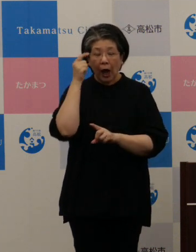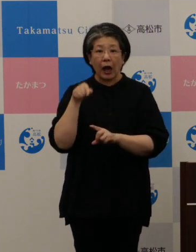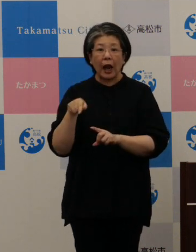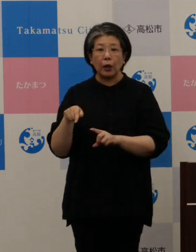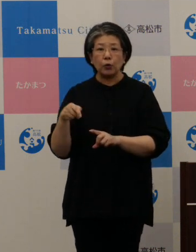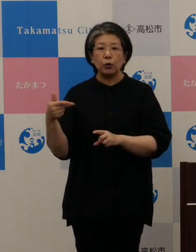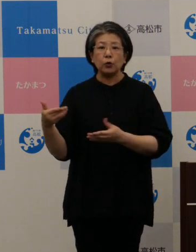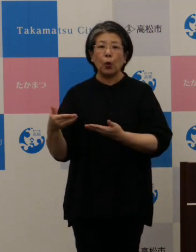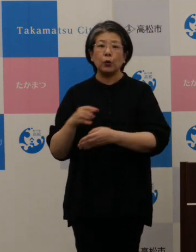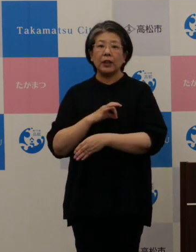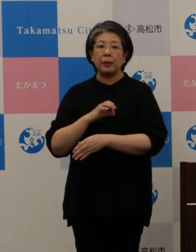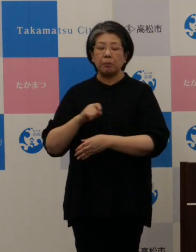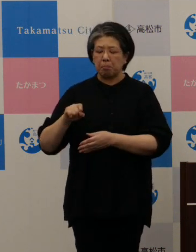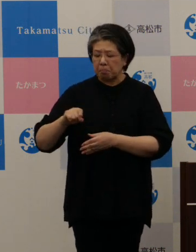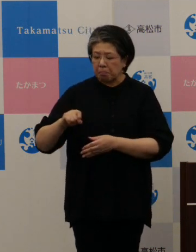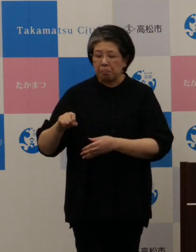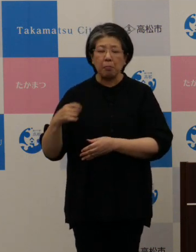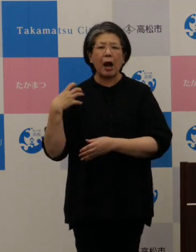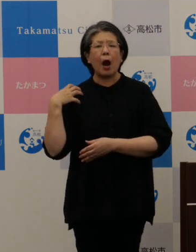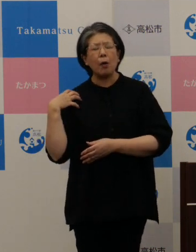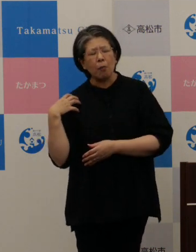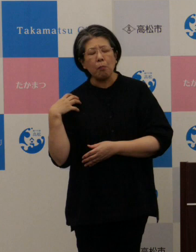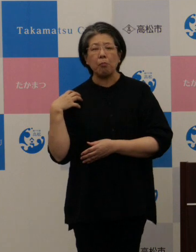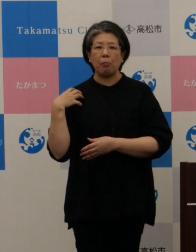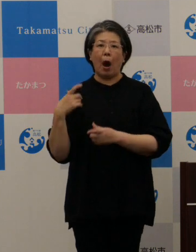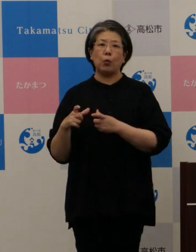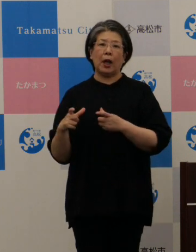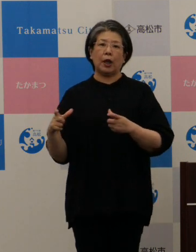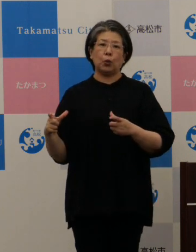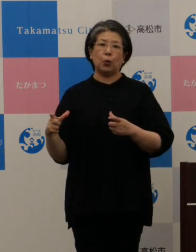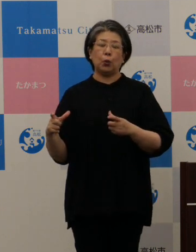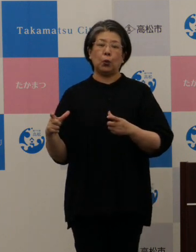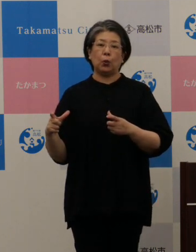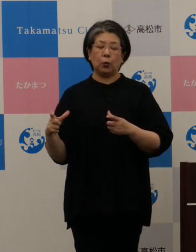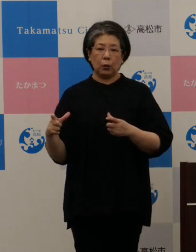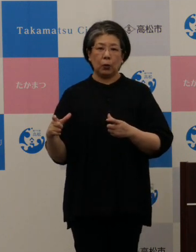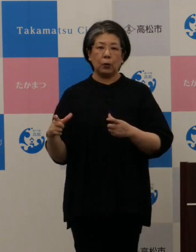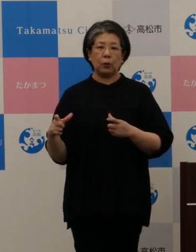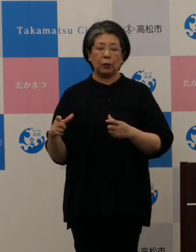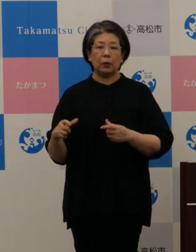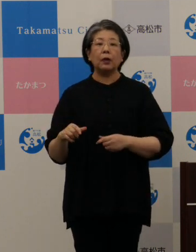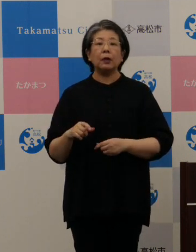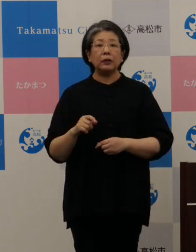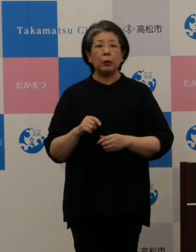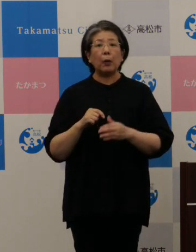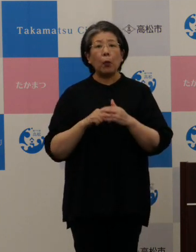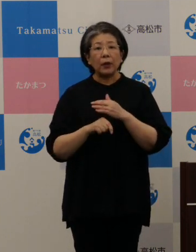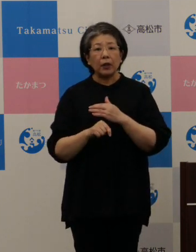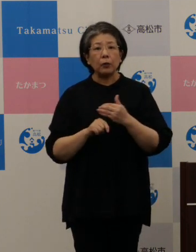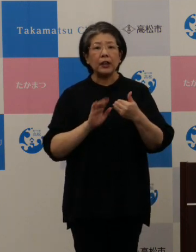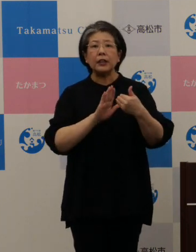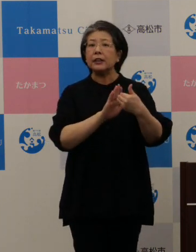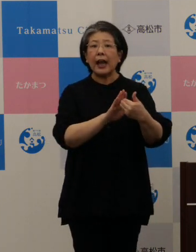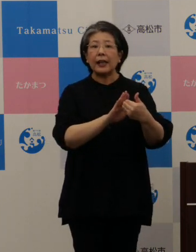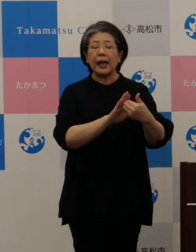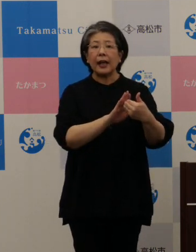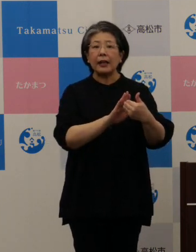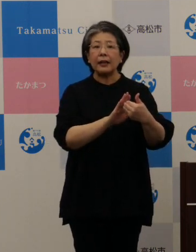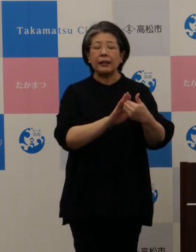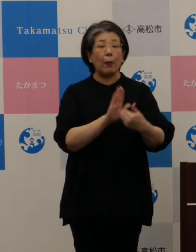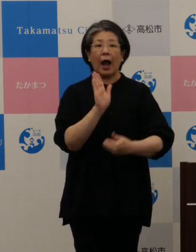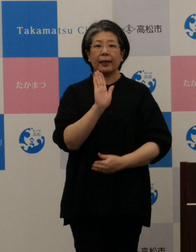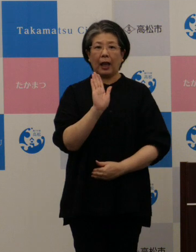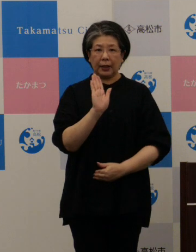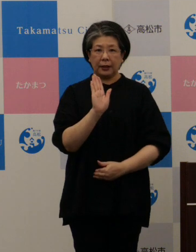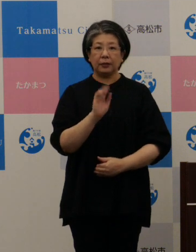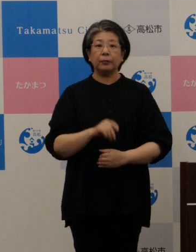も増えているということは確かですけれども、まあ、だからといって質問を制限してくれということを言うつもりはござい